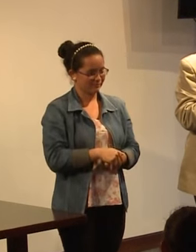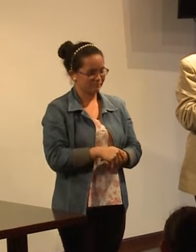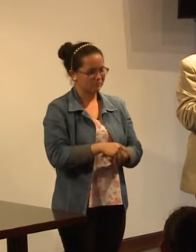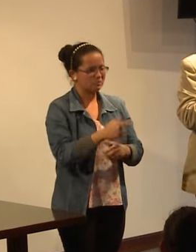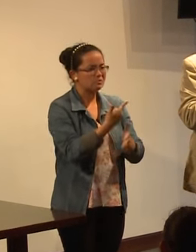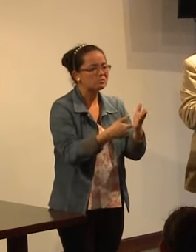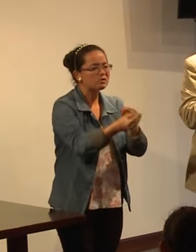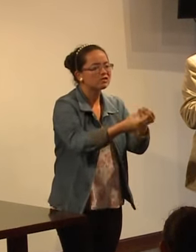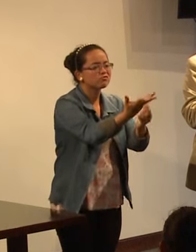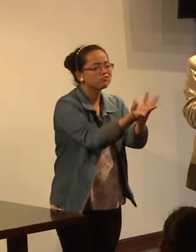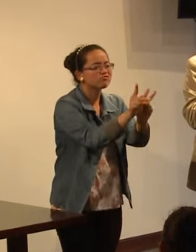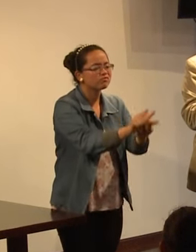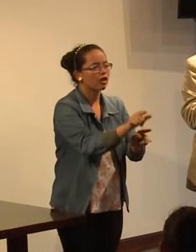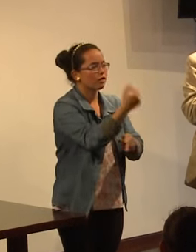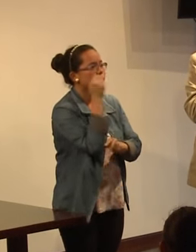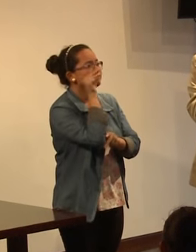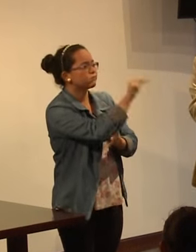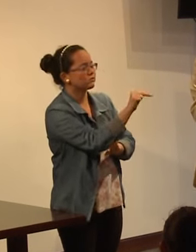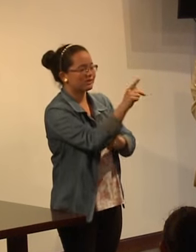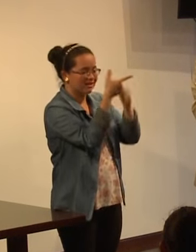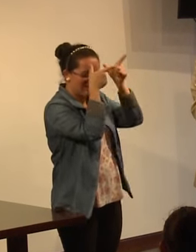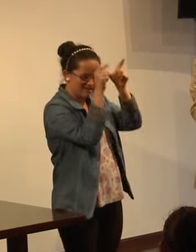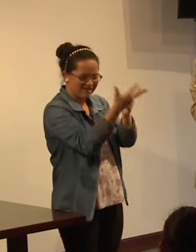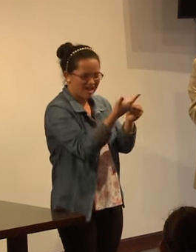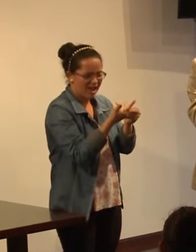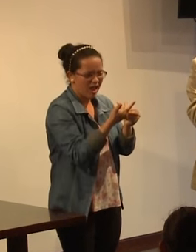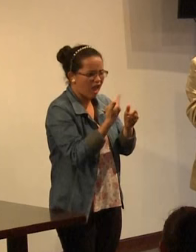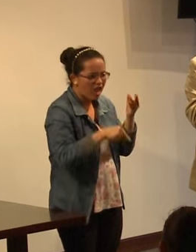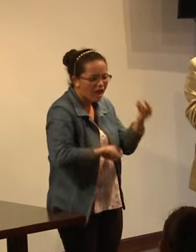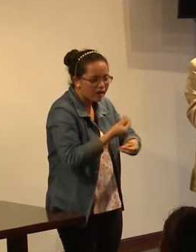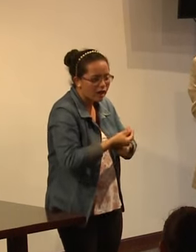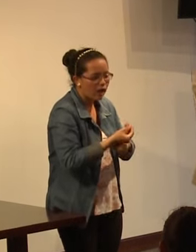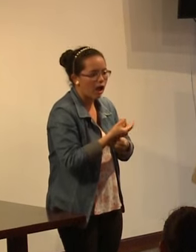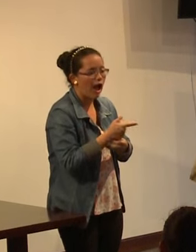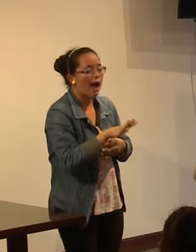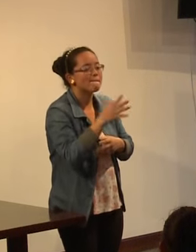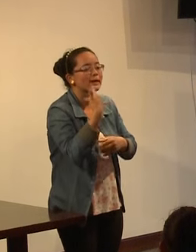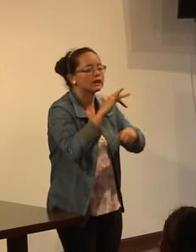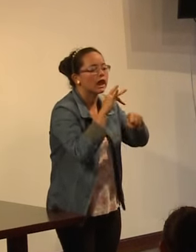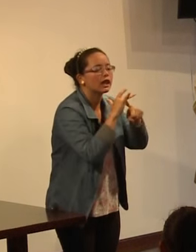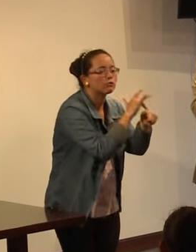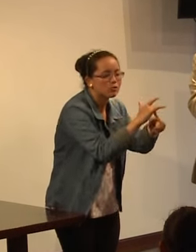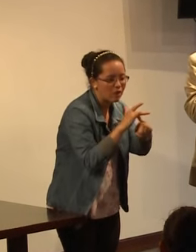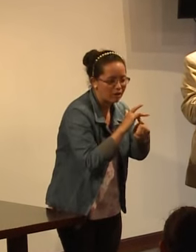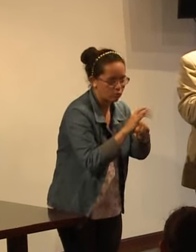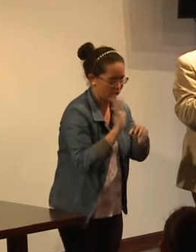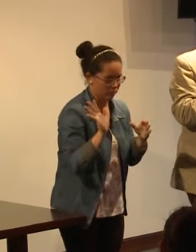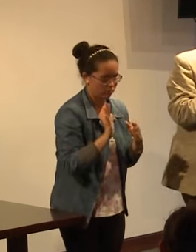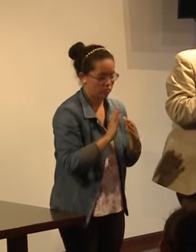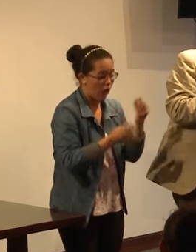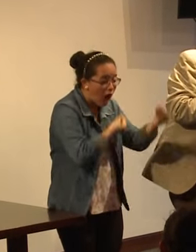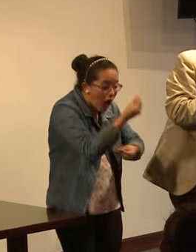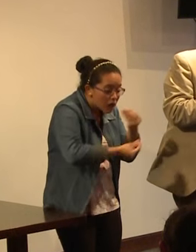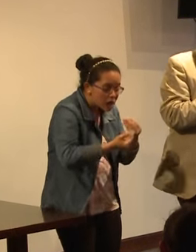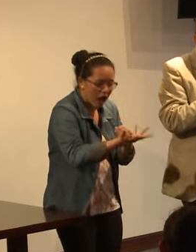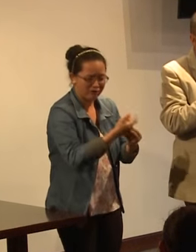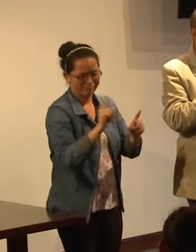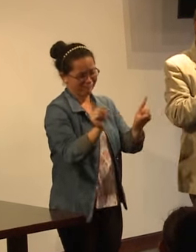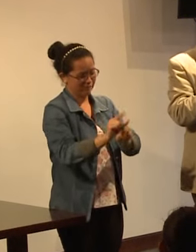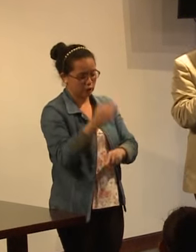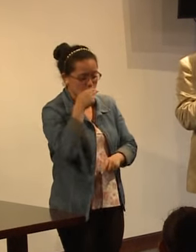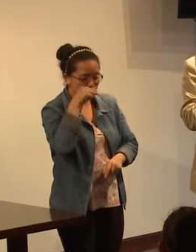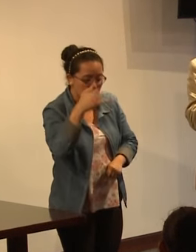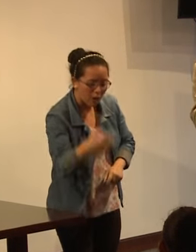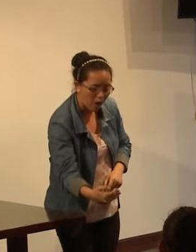los estudiantes cuando se acercan a un lenguaje artístico en ese contexto escolar? Explorando un lenguaje. no están haciendo obras de arte. Entonces uno tiene que quitarse la idea de que el niño de 4 años